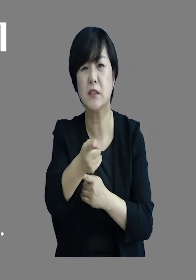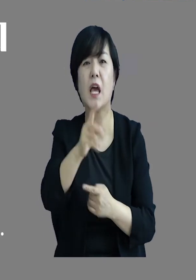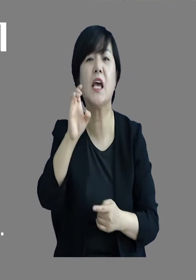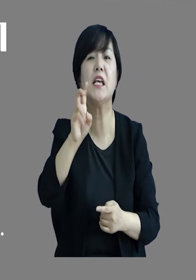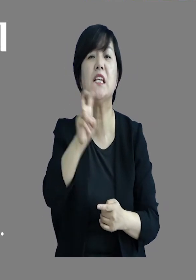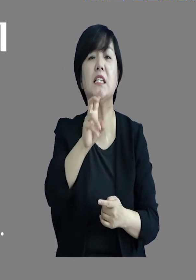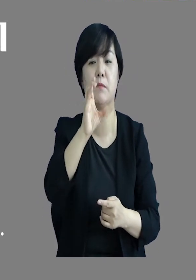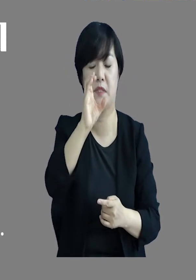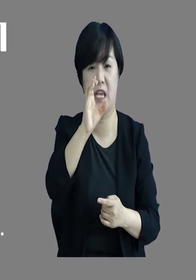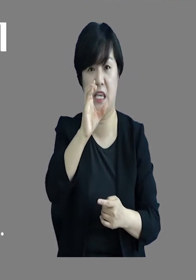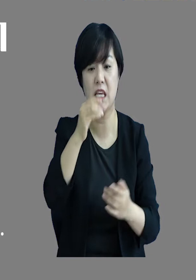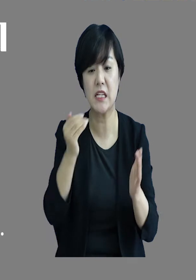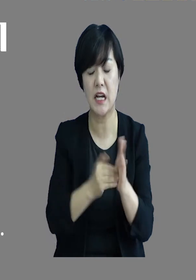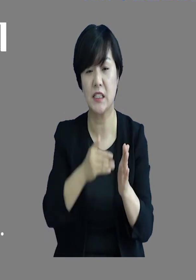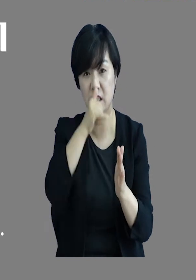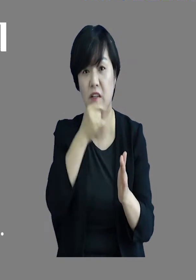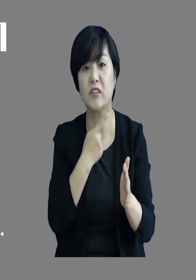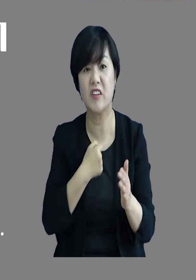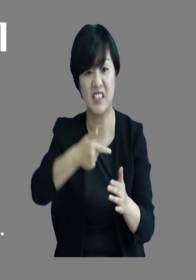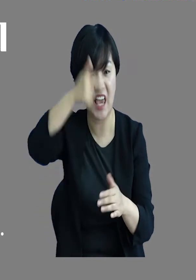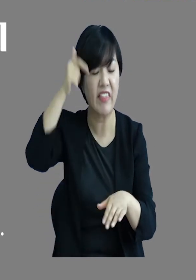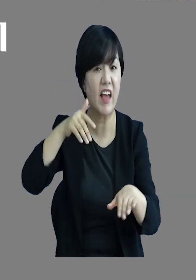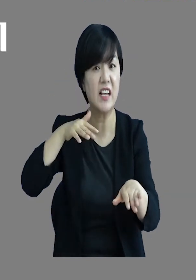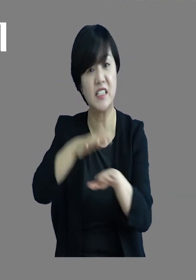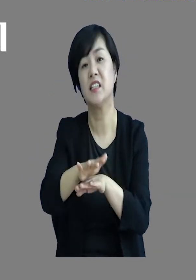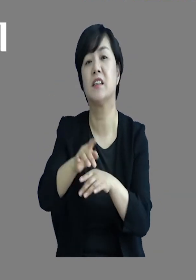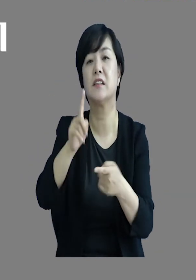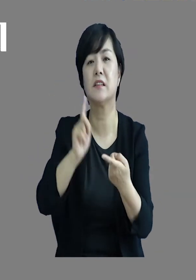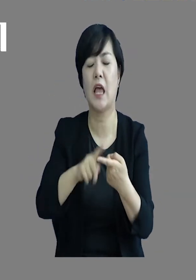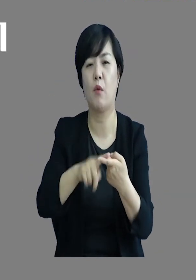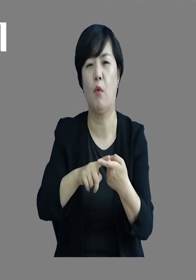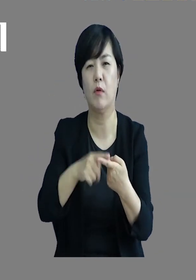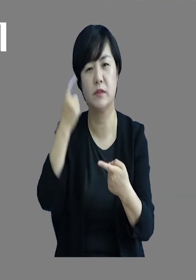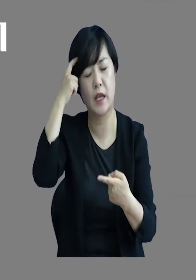20세기까지 되어져 왔던 구시대적인 산물이라고요.